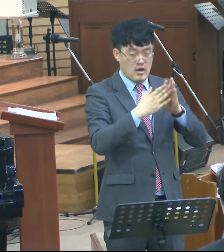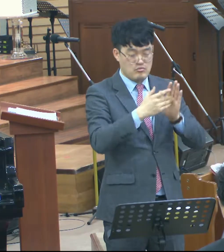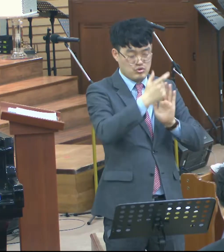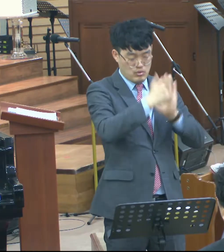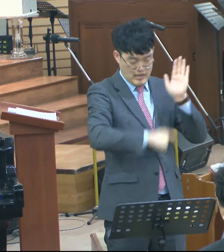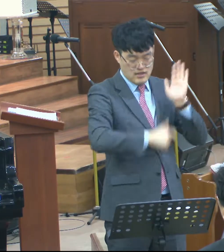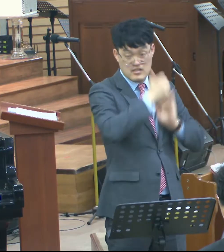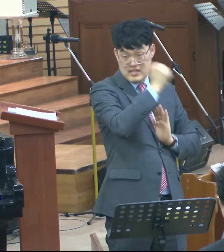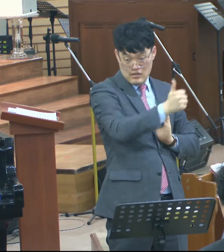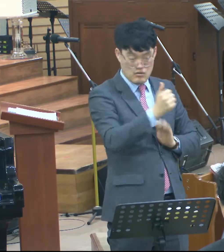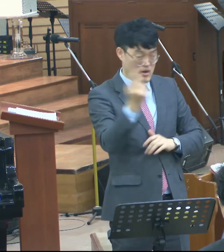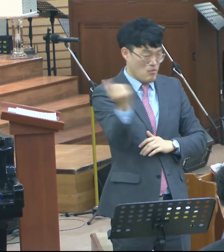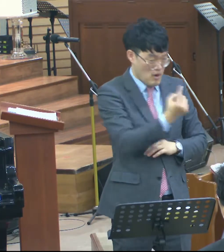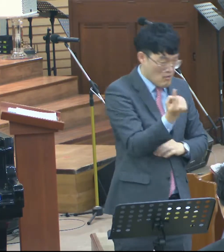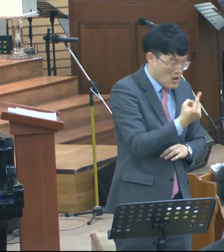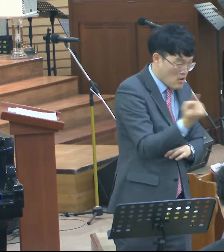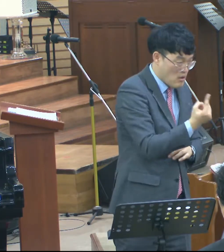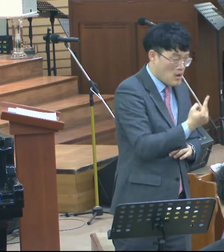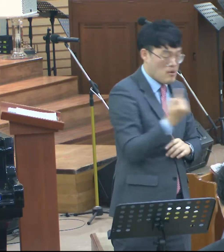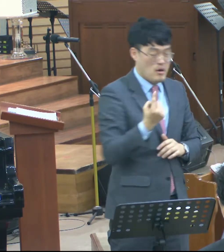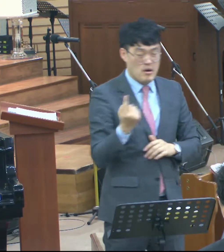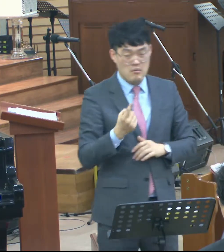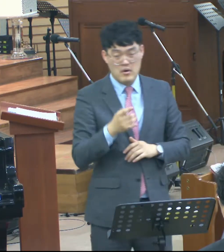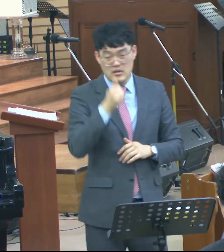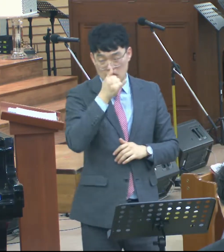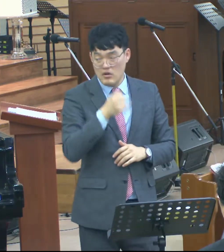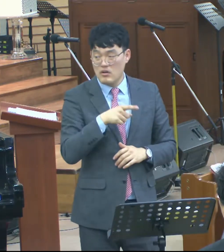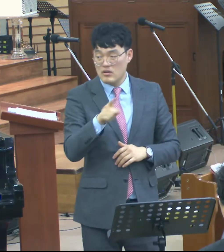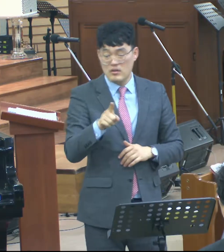막 사람들이 와요. 그 사이에서 막 진두지휘하듯이 막 그렇게 하는 거예요.